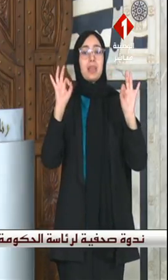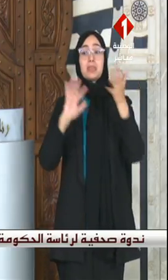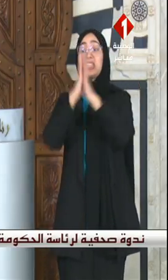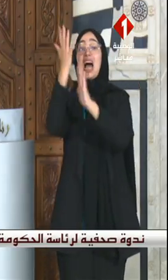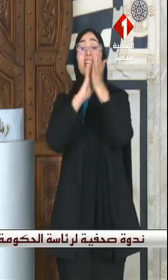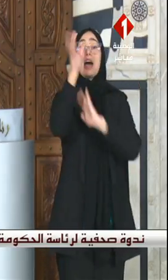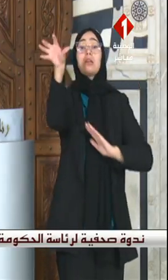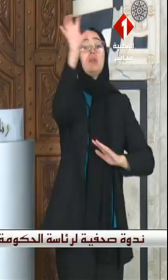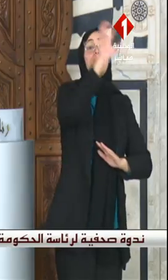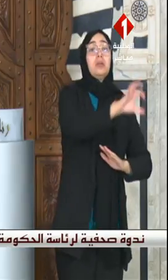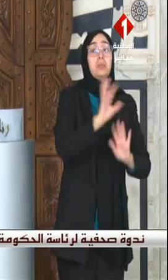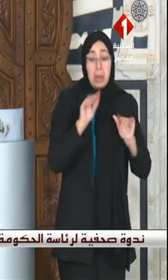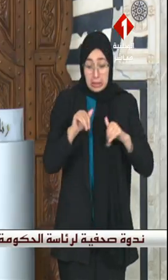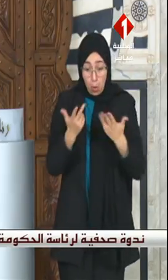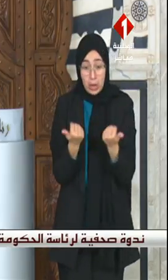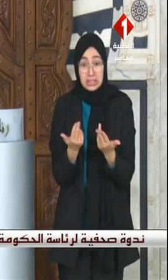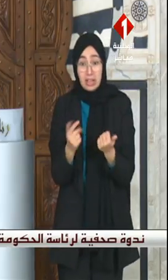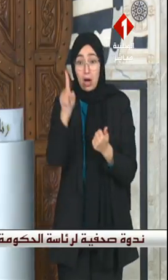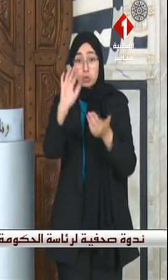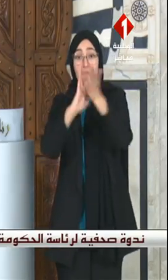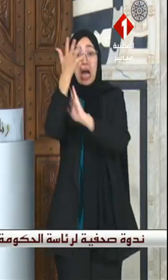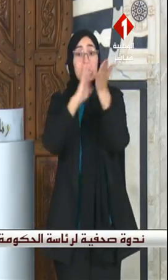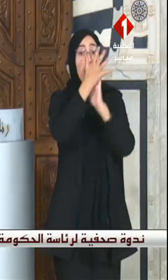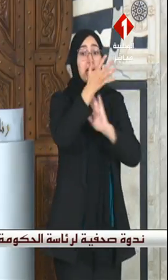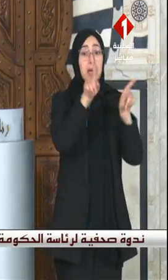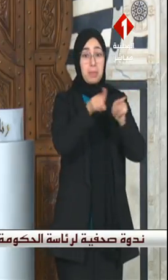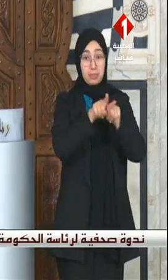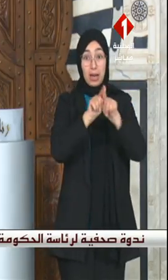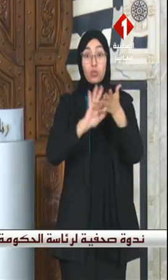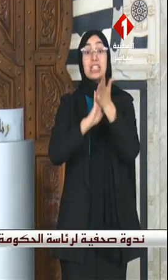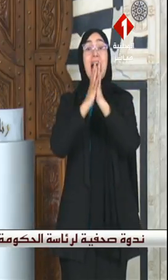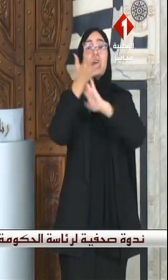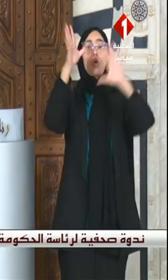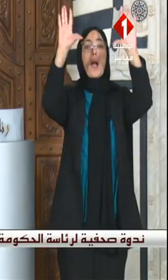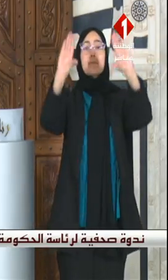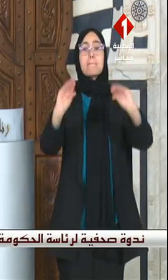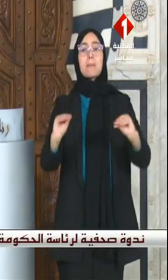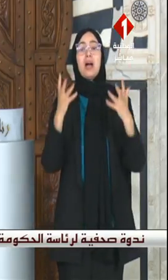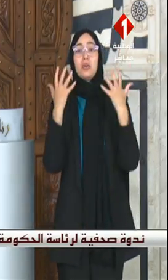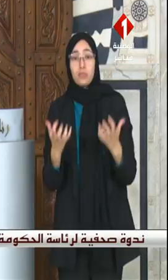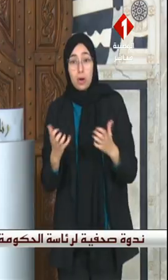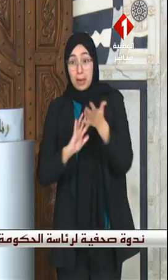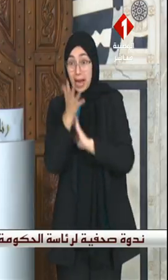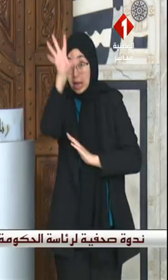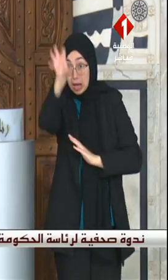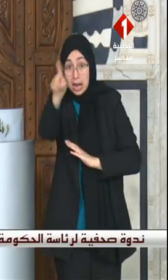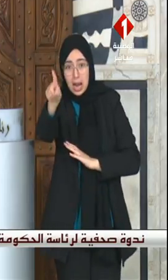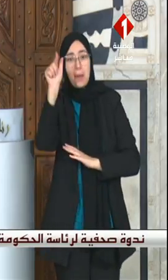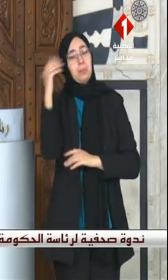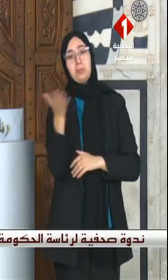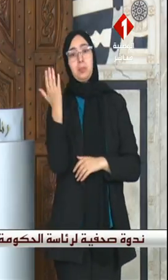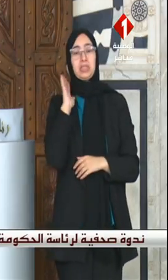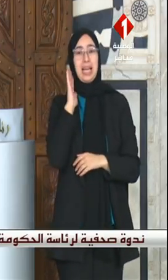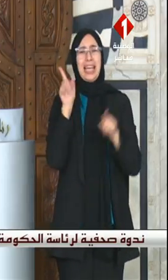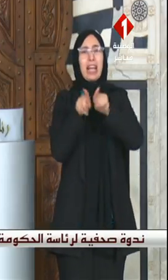في برشا بلايس، قاعدين نحاولوا باش نسيطروا على الحريق ككل. إذا كان الحريق مازال موجود في بلاصة نسميه مازلنا